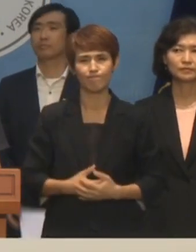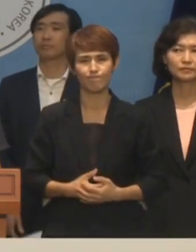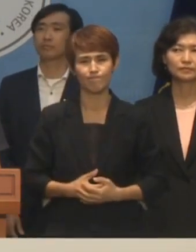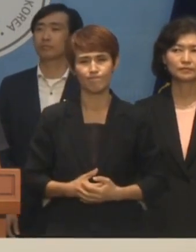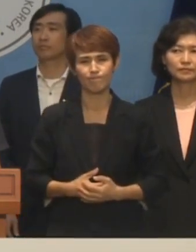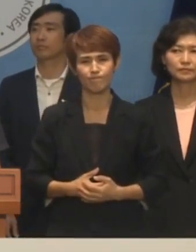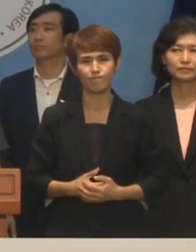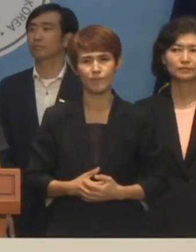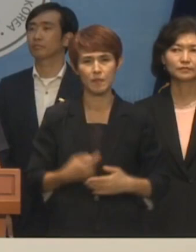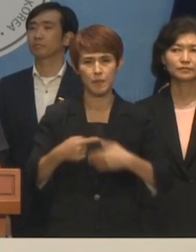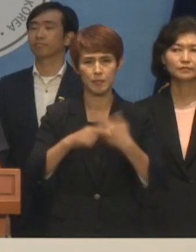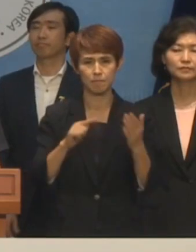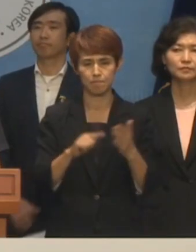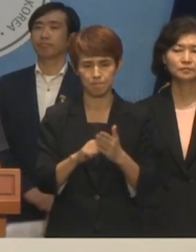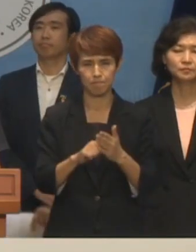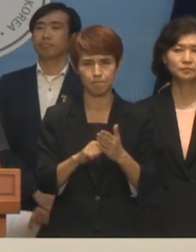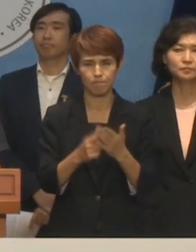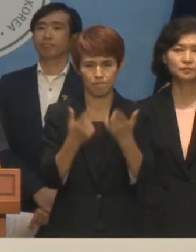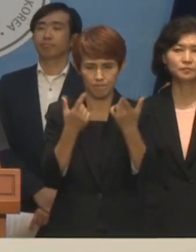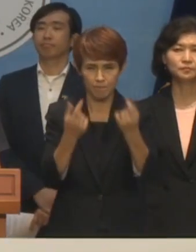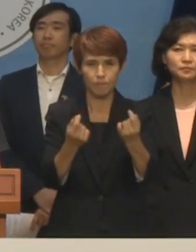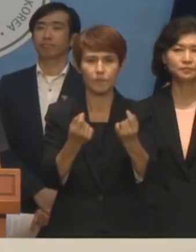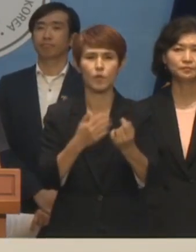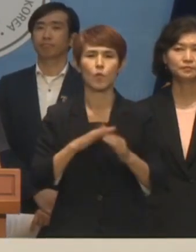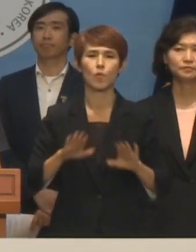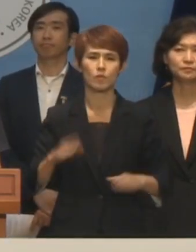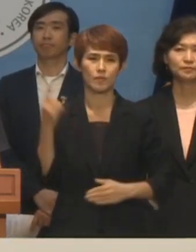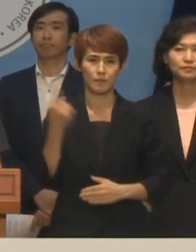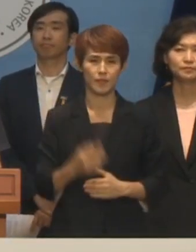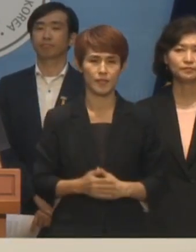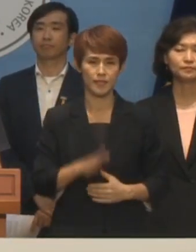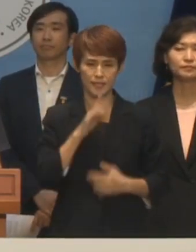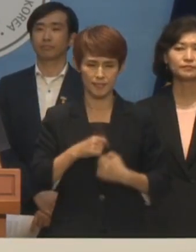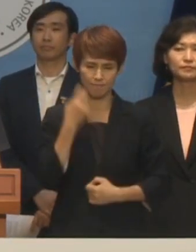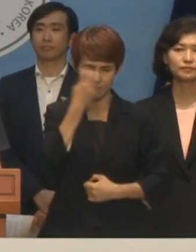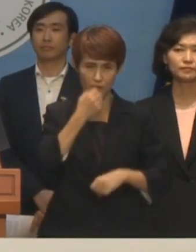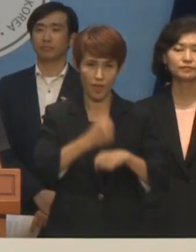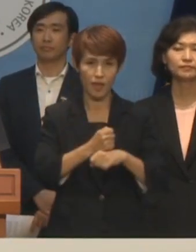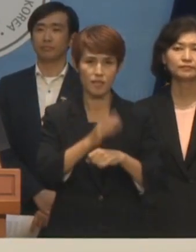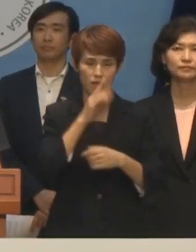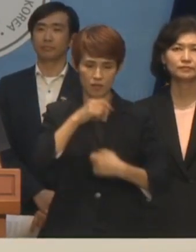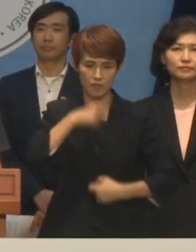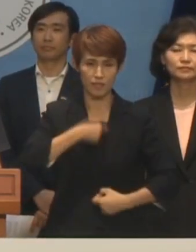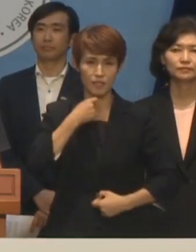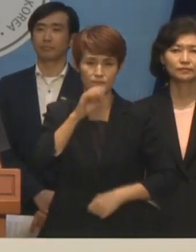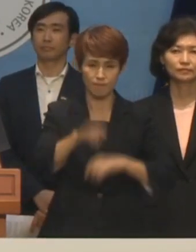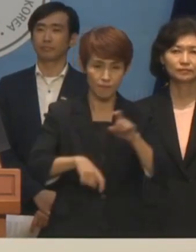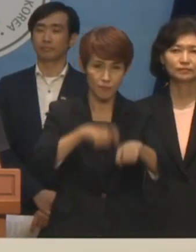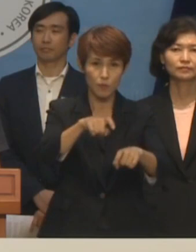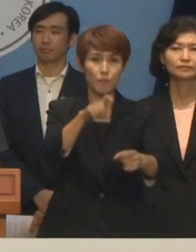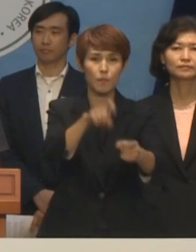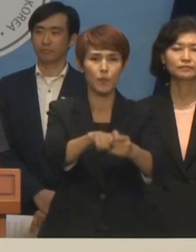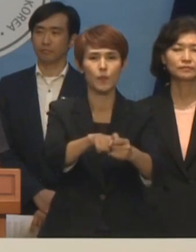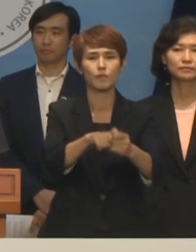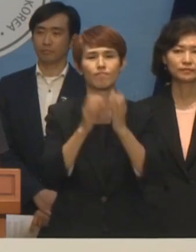그분들과 같은 마음으로 이 자리에 섰습니다. 진실을 밝히고 정의를 실현하기 위해 최선을 다할 것입니다. 감사합니다.